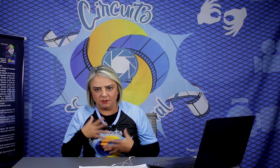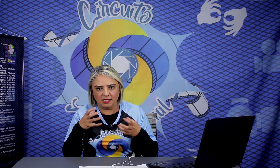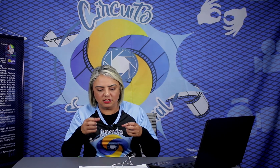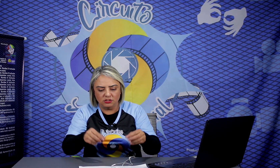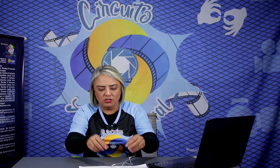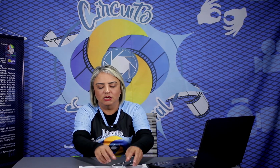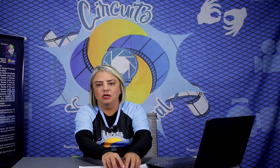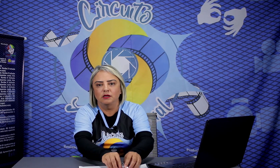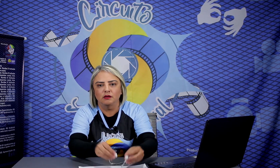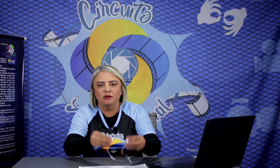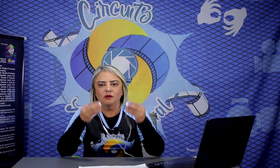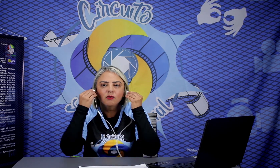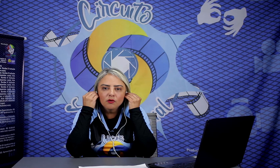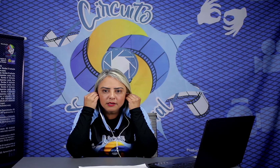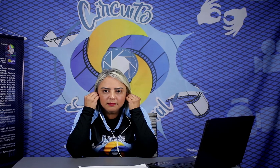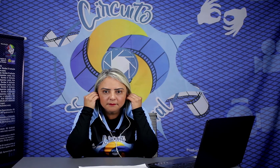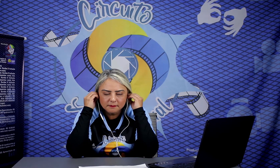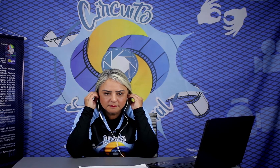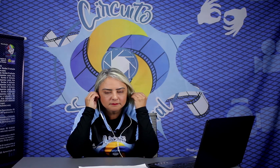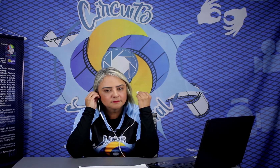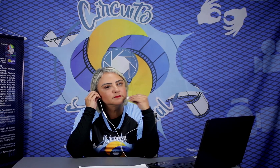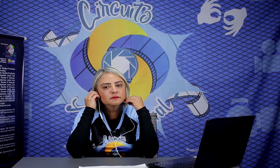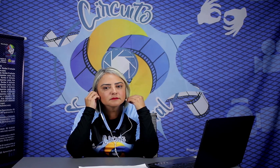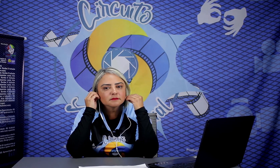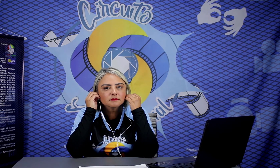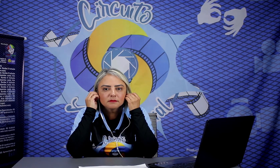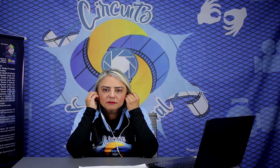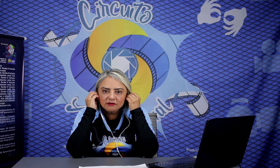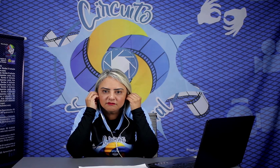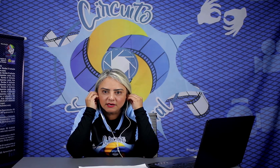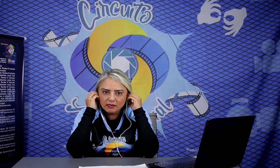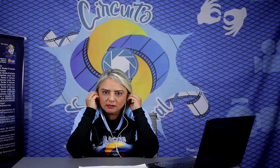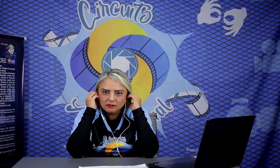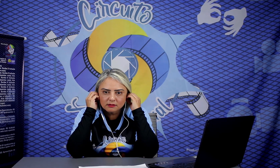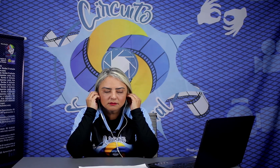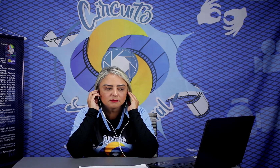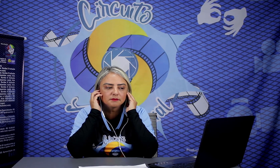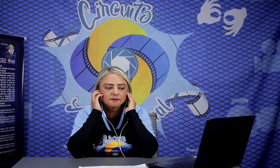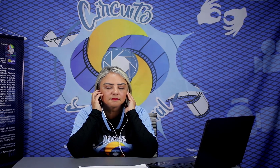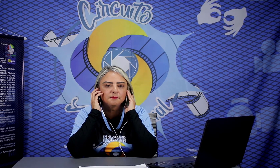Compreende? Oi. Quer falar?